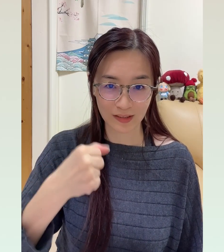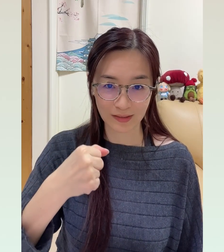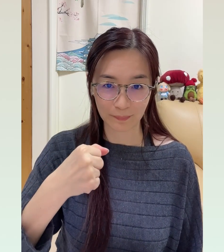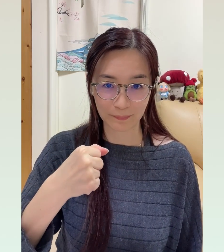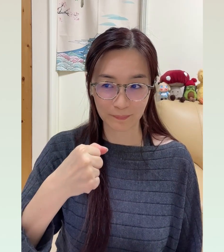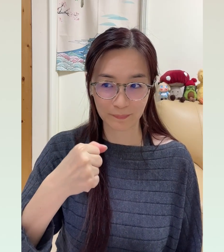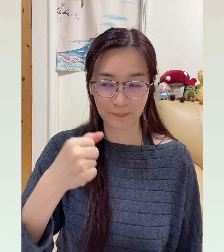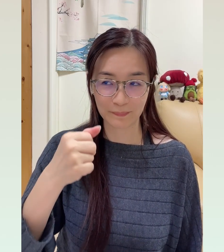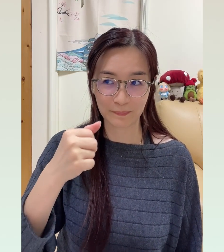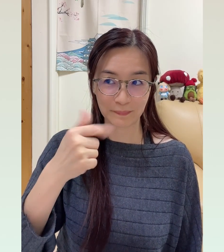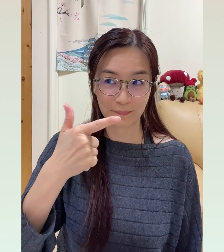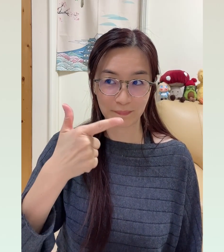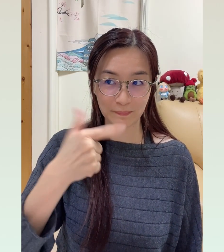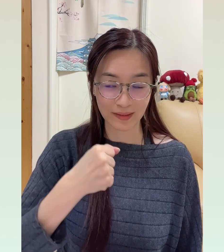70 80